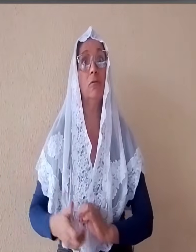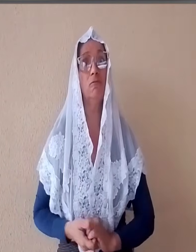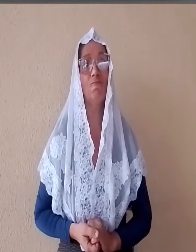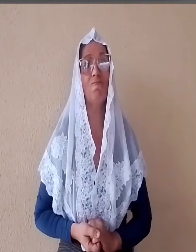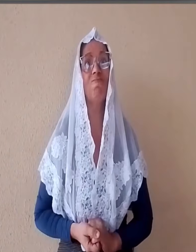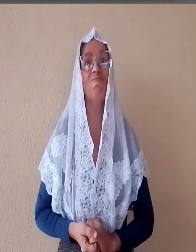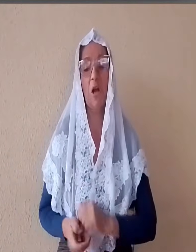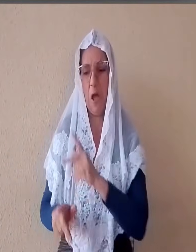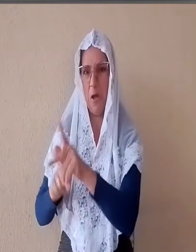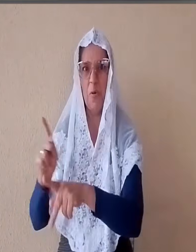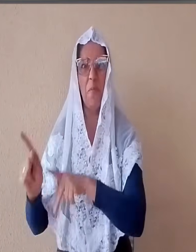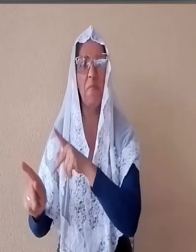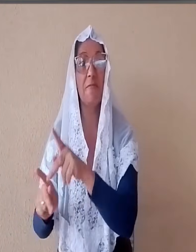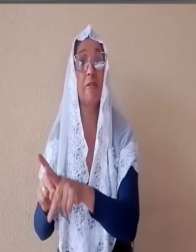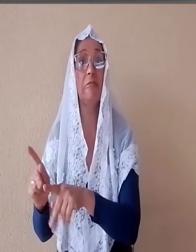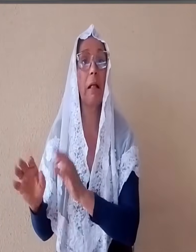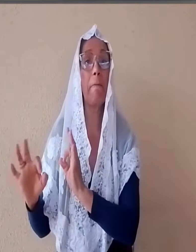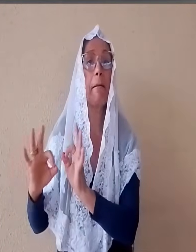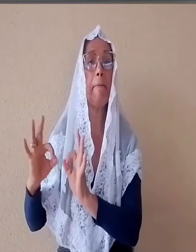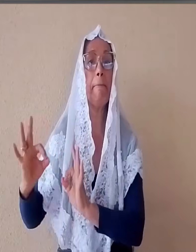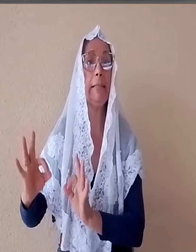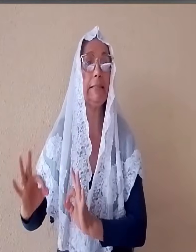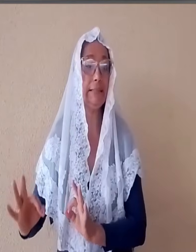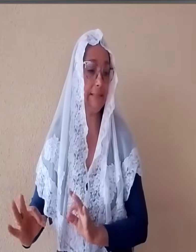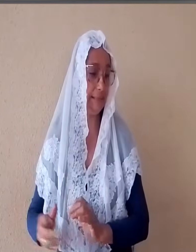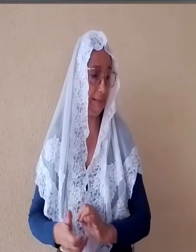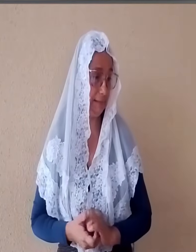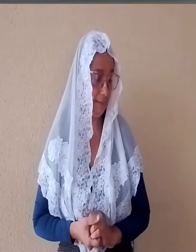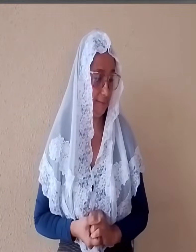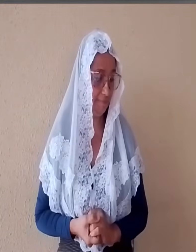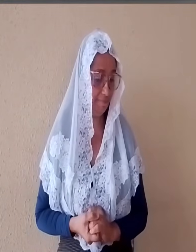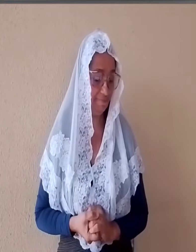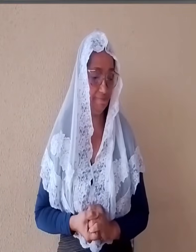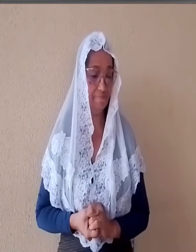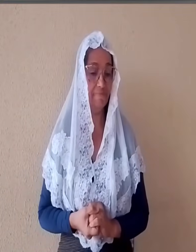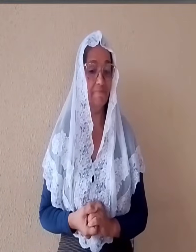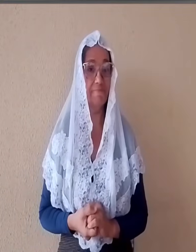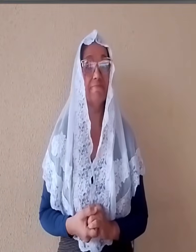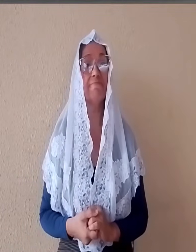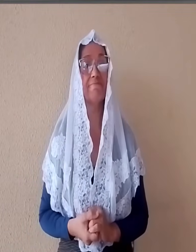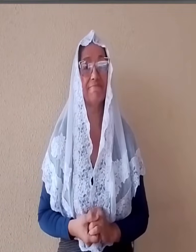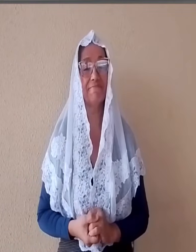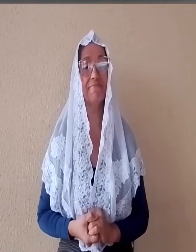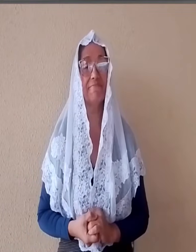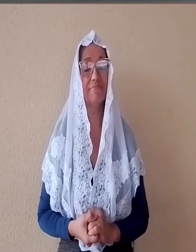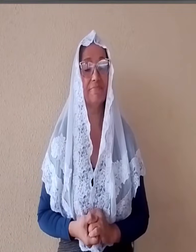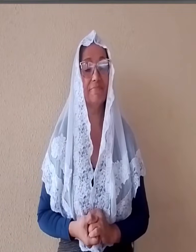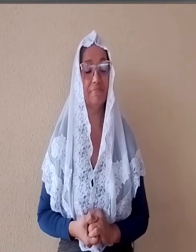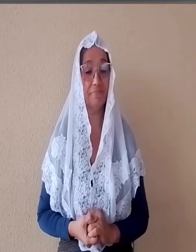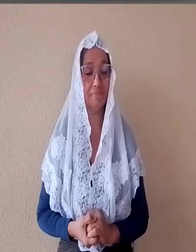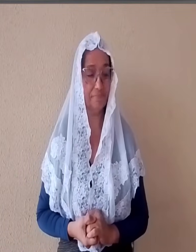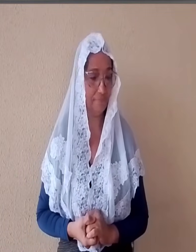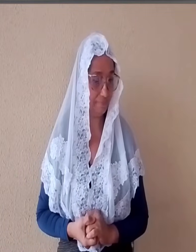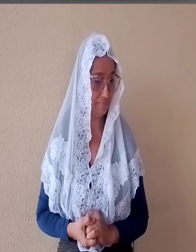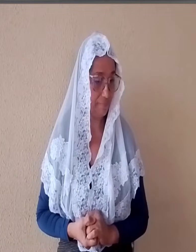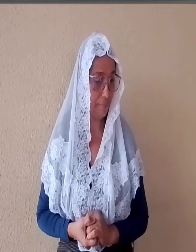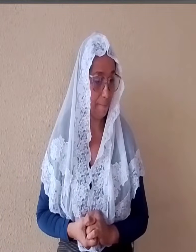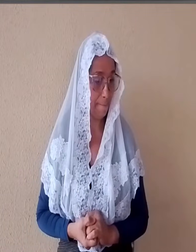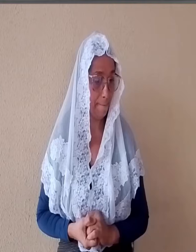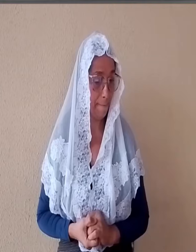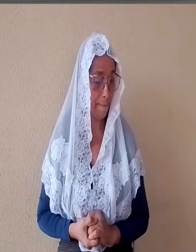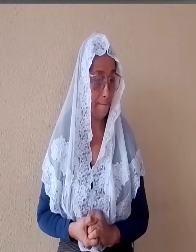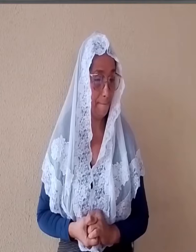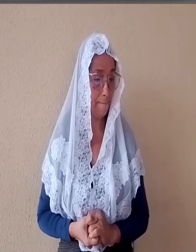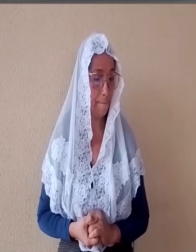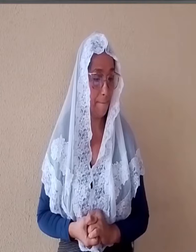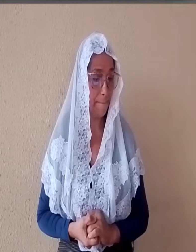falou: se esse sol não parar, nós vamos perder a guerra. Porque juntaram os reis tudo contra Josué para matar os